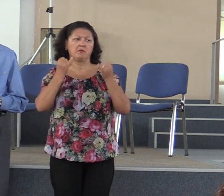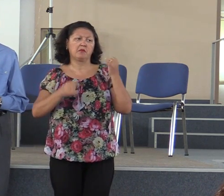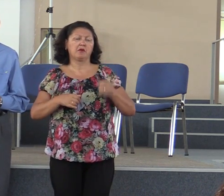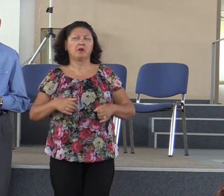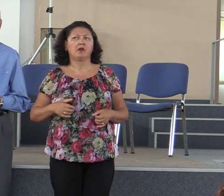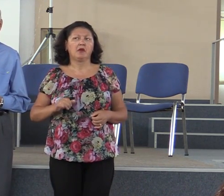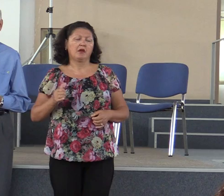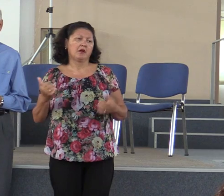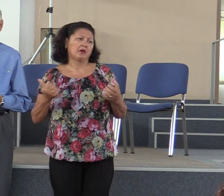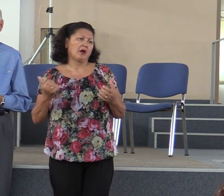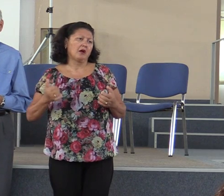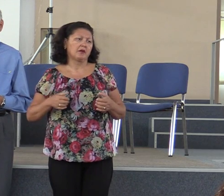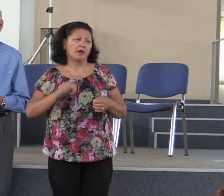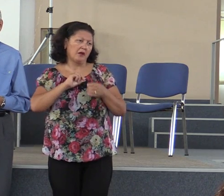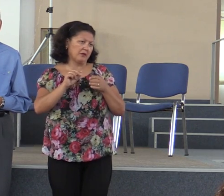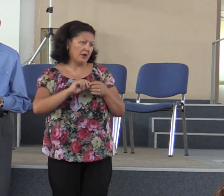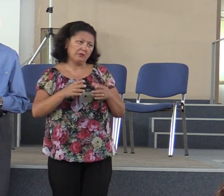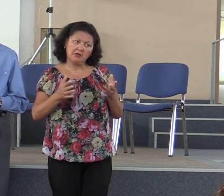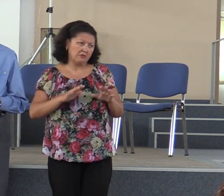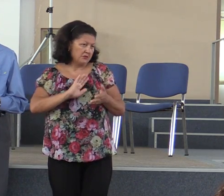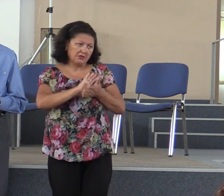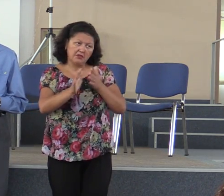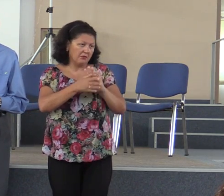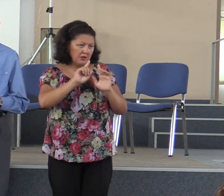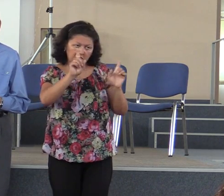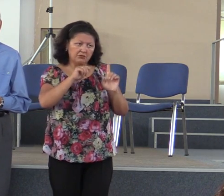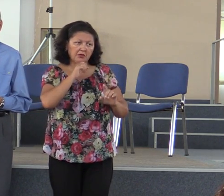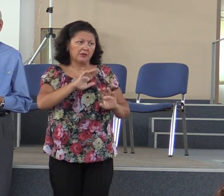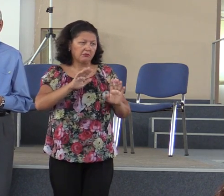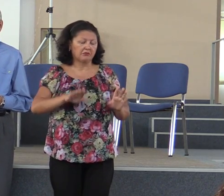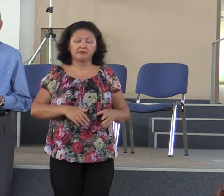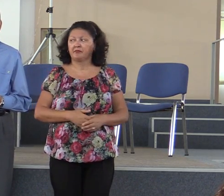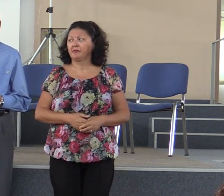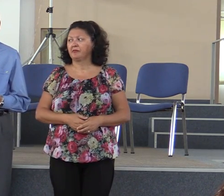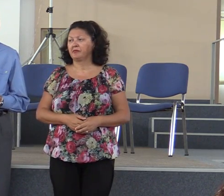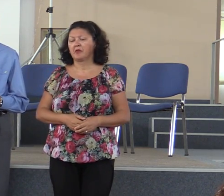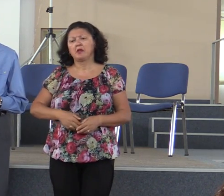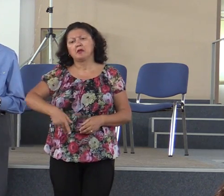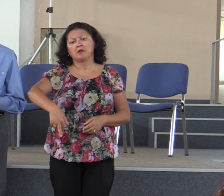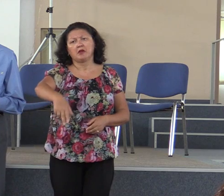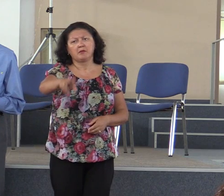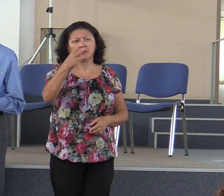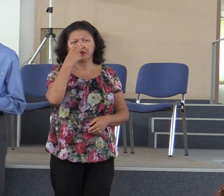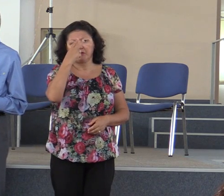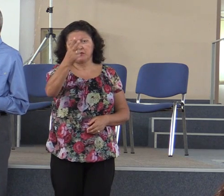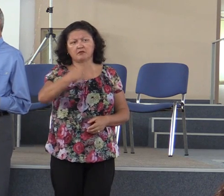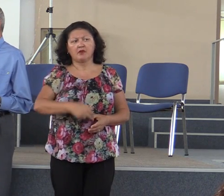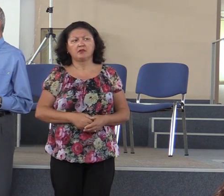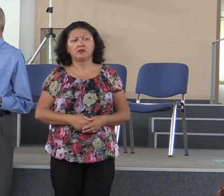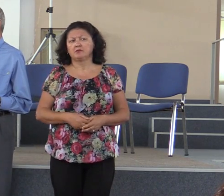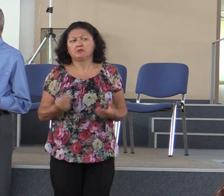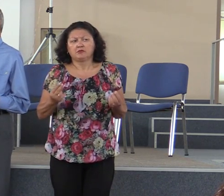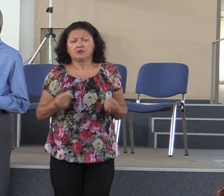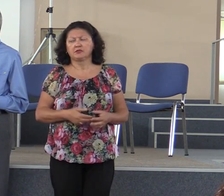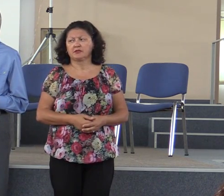consuma. It got his attention. I-a atras atenția. And he started walking through the bush. Și a mers acolo să vadă ce este. And a